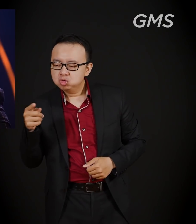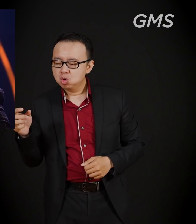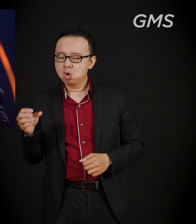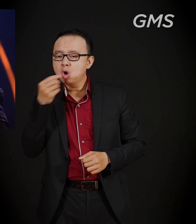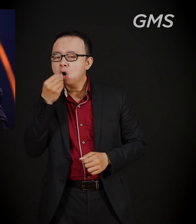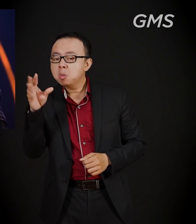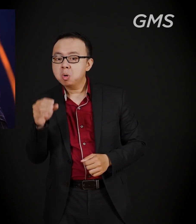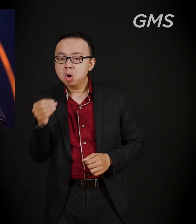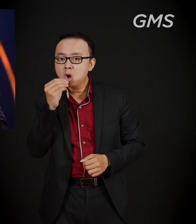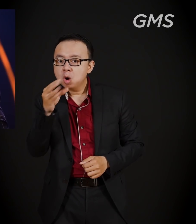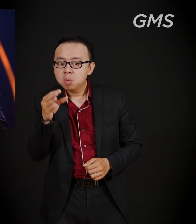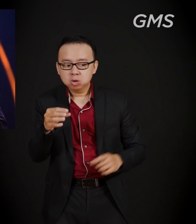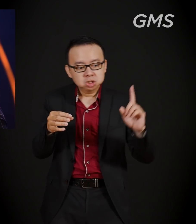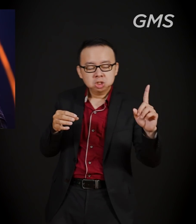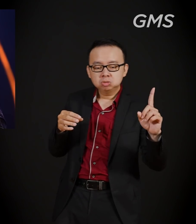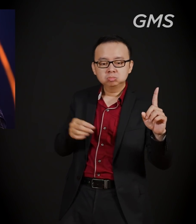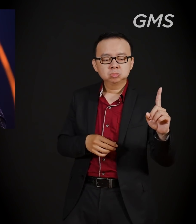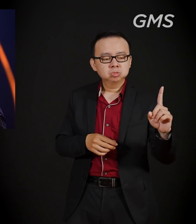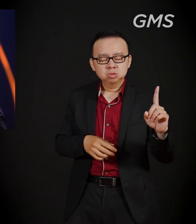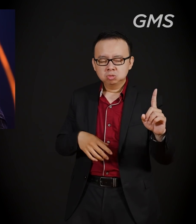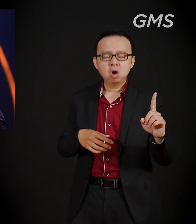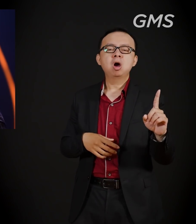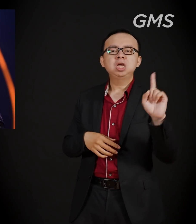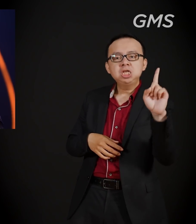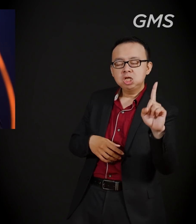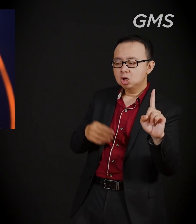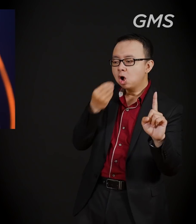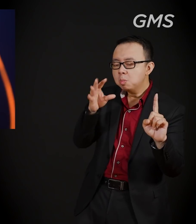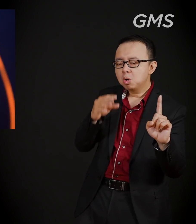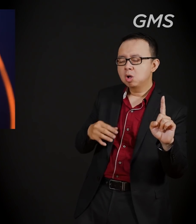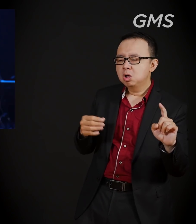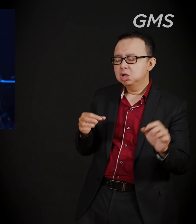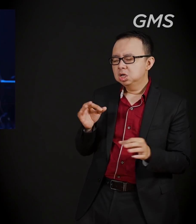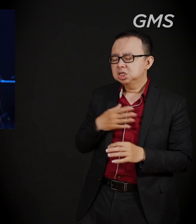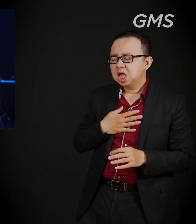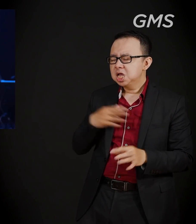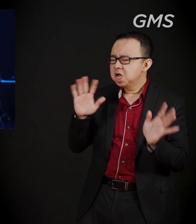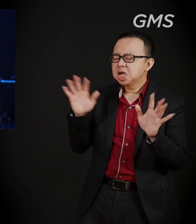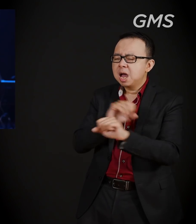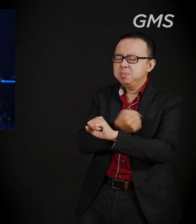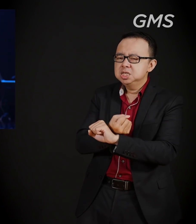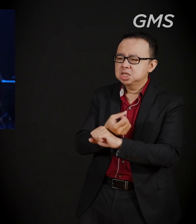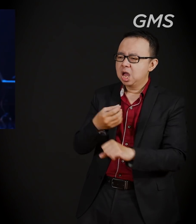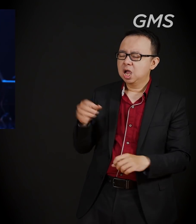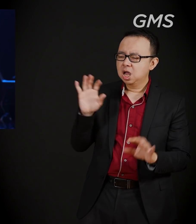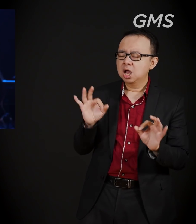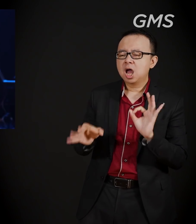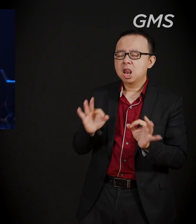Tuhan. Yang makan pedas bilang apa? Saya gak bisa kalau gak makan pedas . Kalau saya makan pedas walaupun cuma